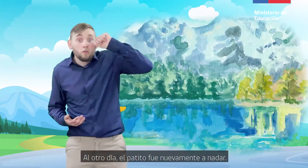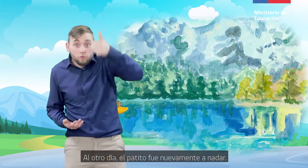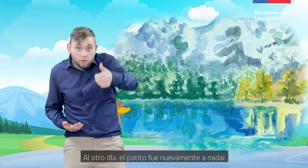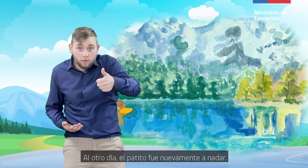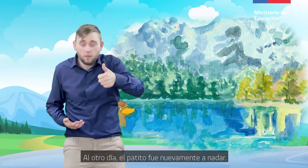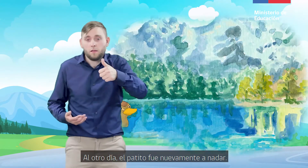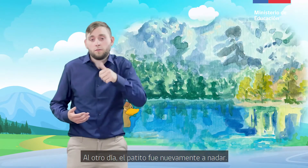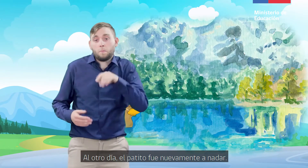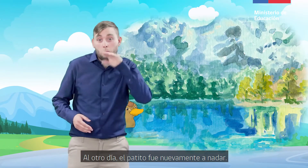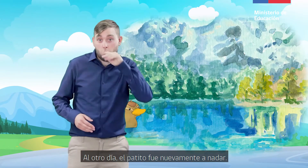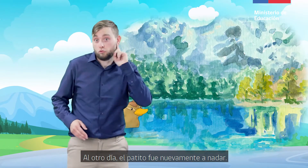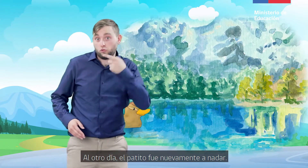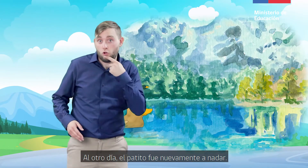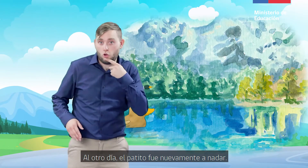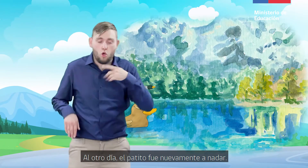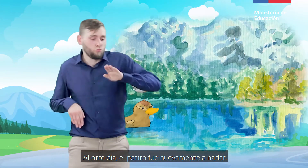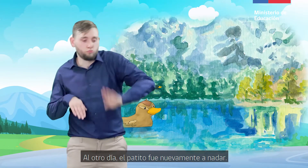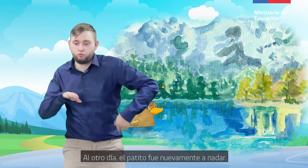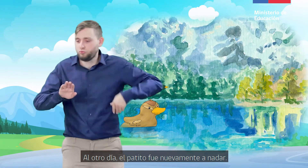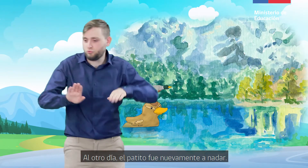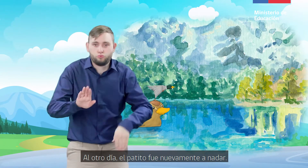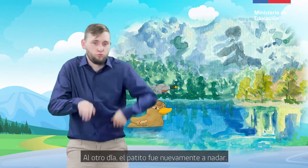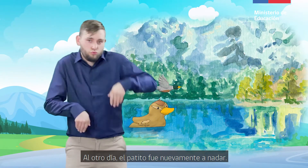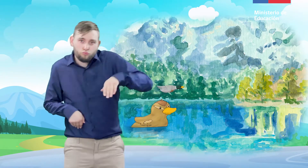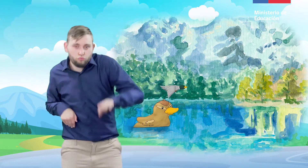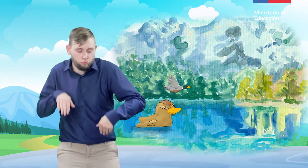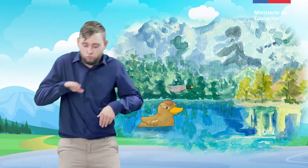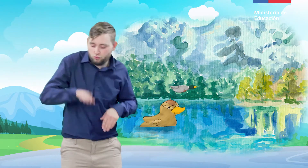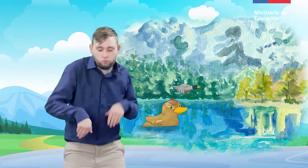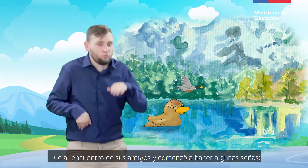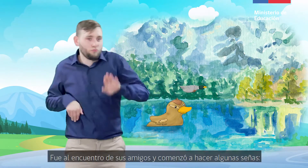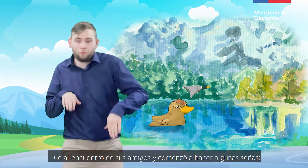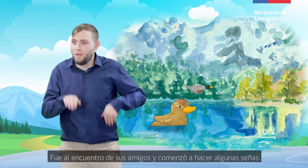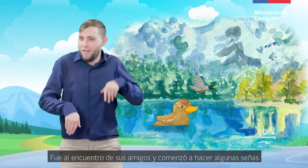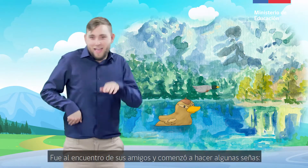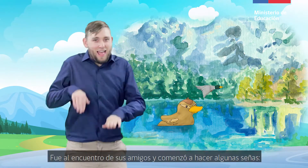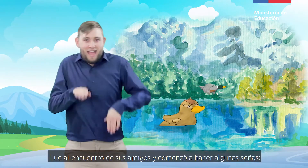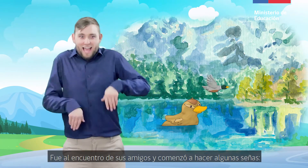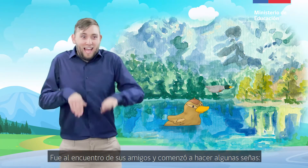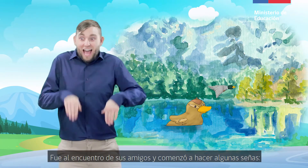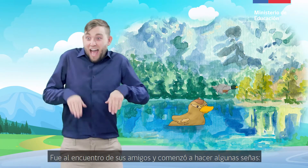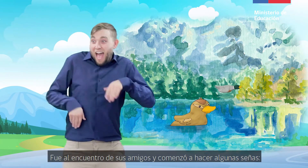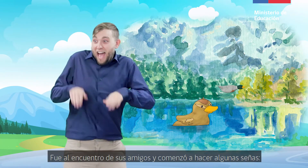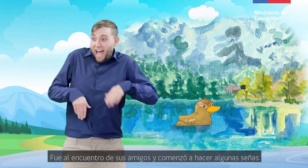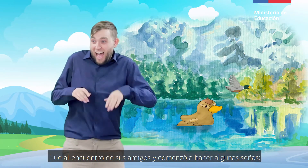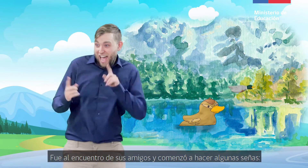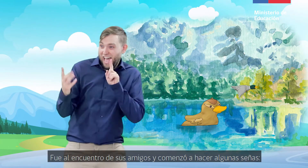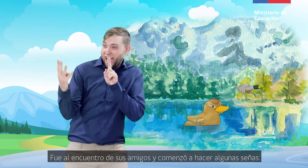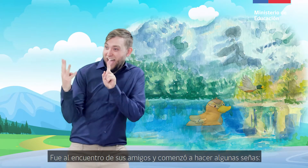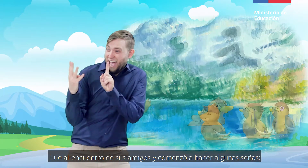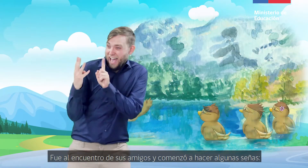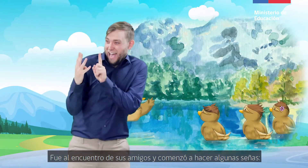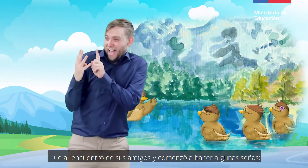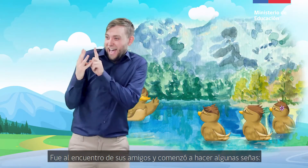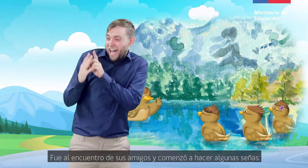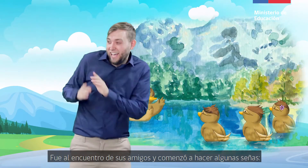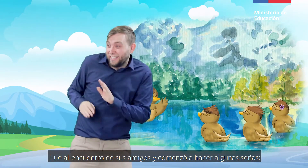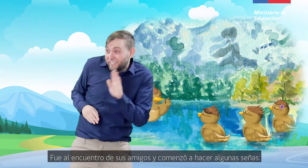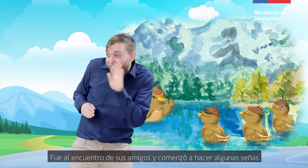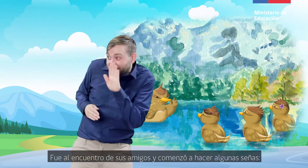Al otro día, el patito fue nuevamente a nadar. Fue al encuentro de sus amigos y comenzó a hacer algunas